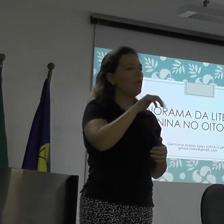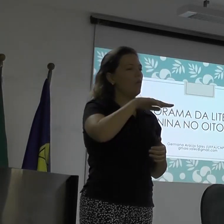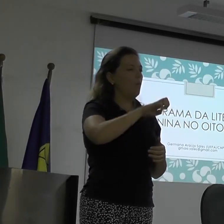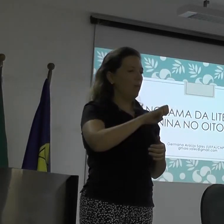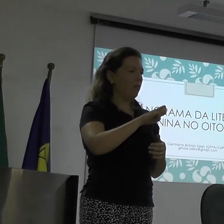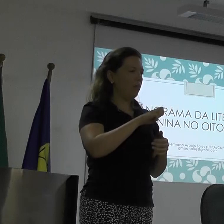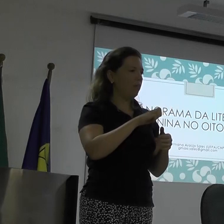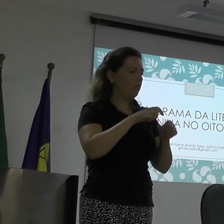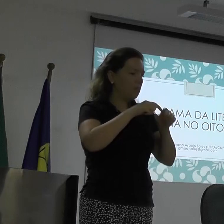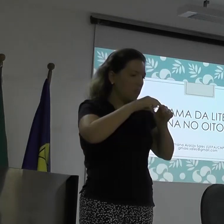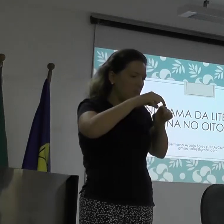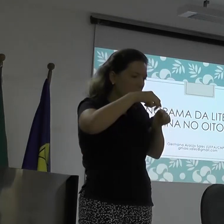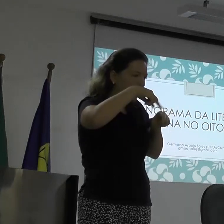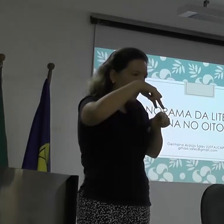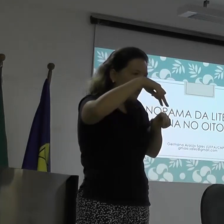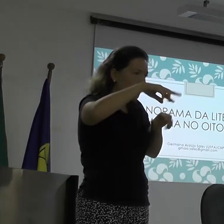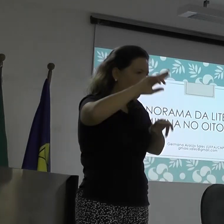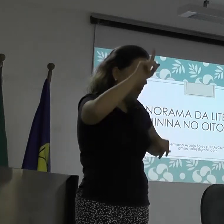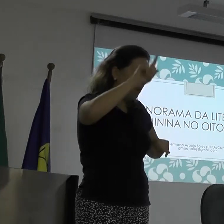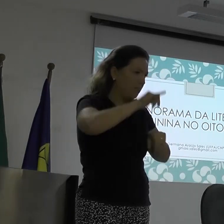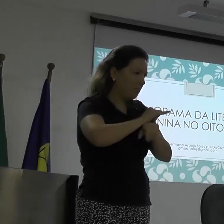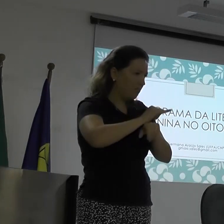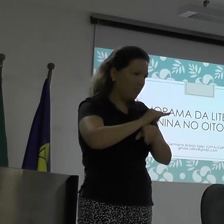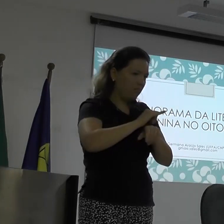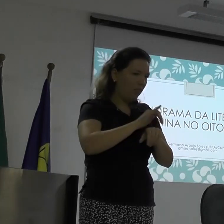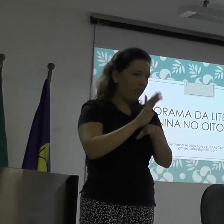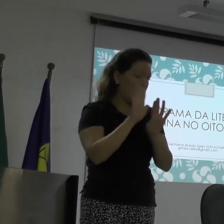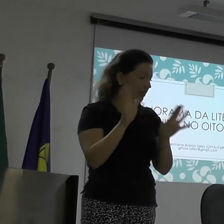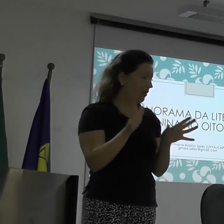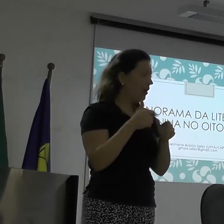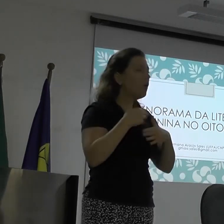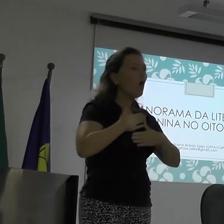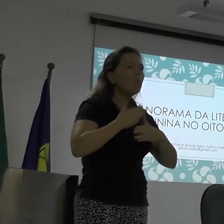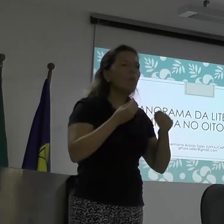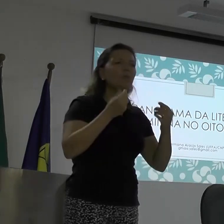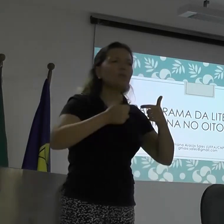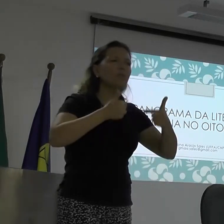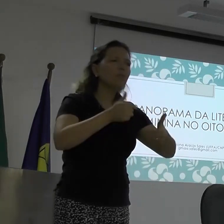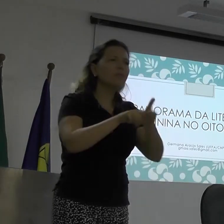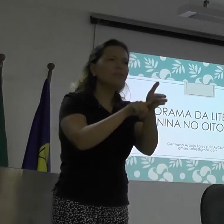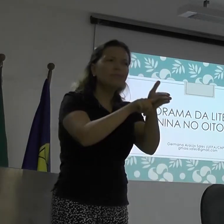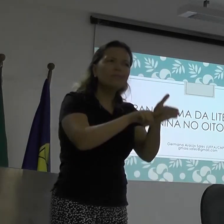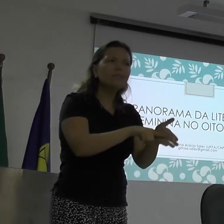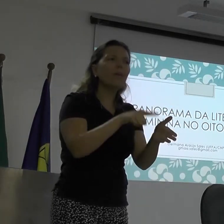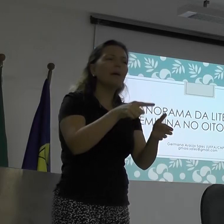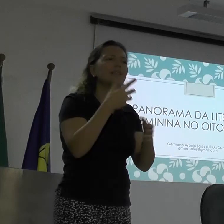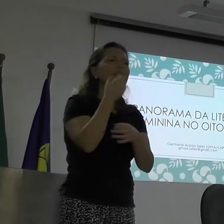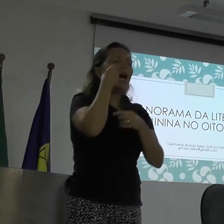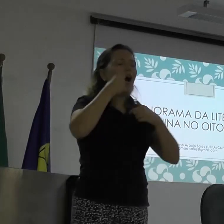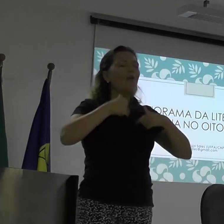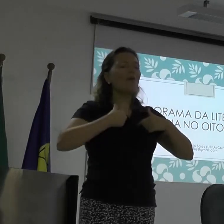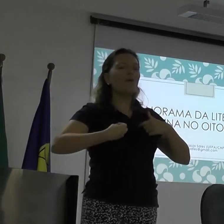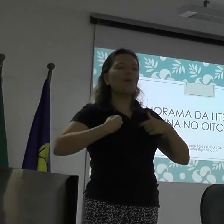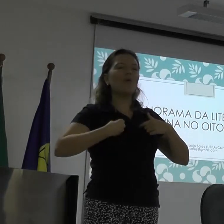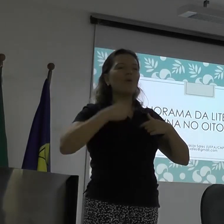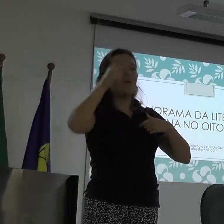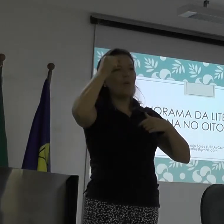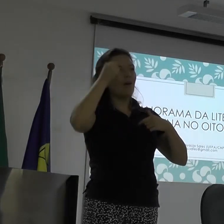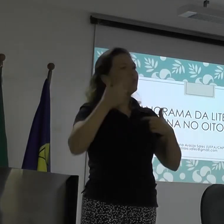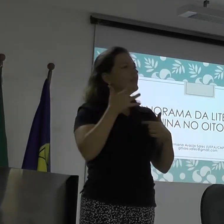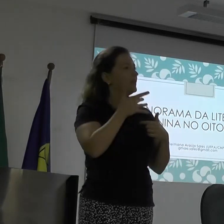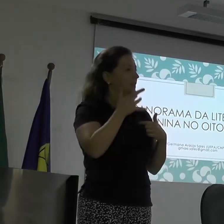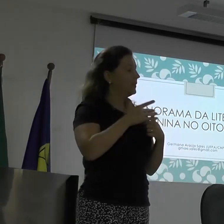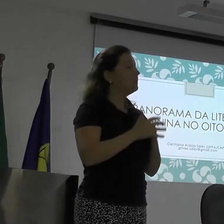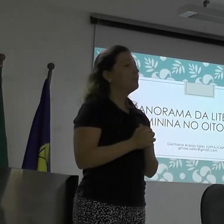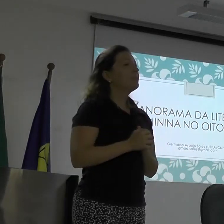assim, eu gosto muito de trabalhar, eu acho que o trabalho é algo que salva a gente. E eu